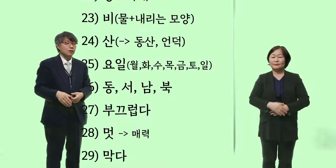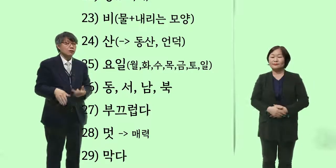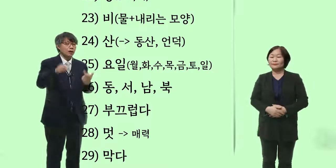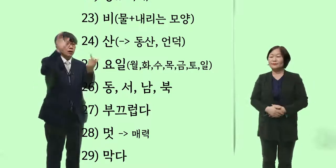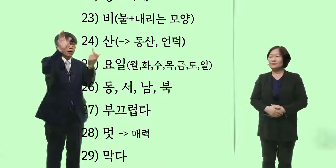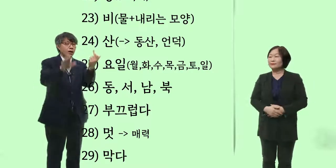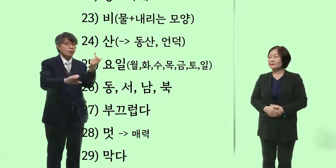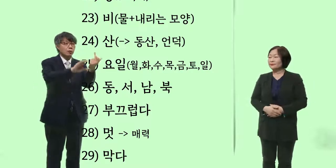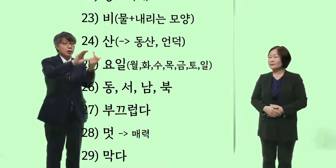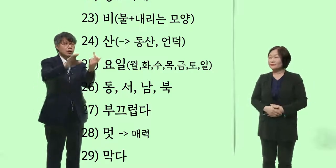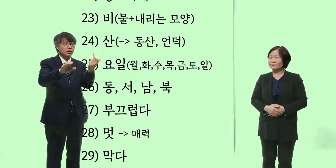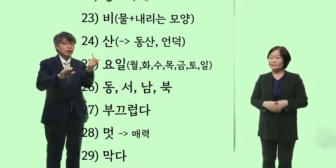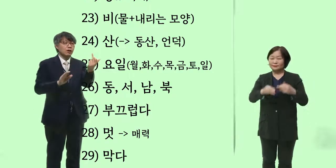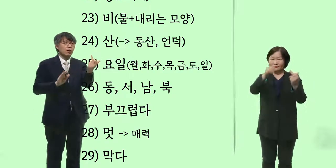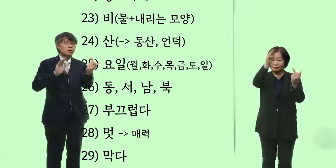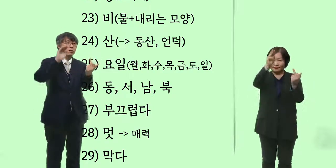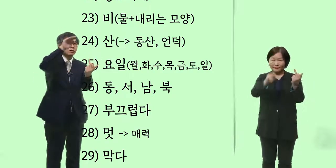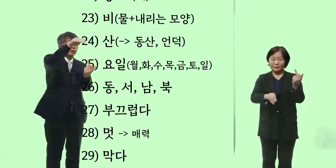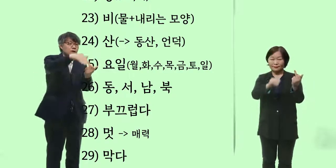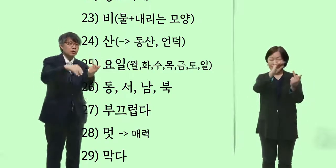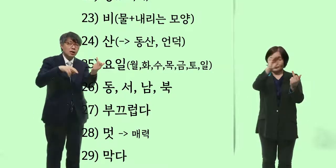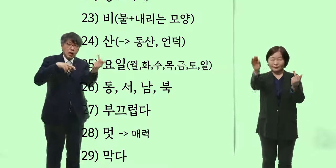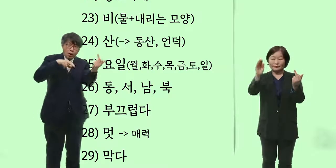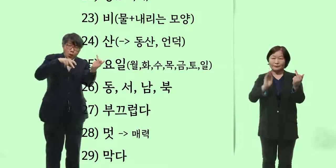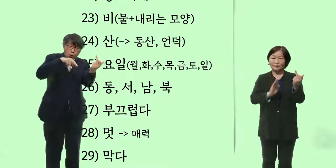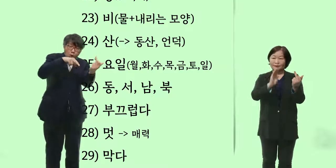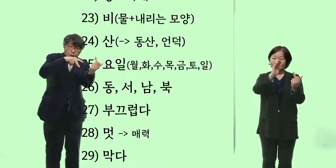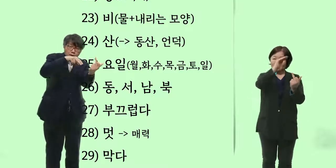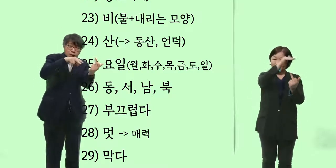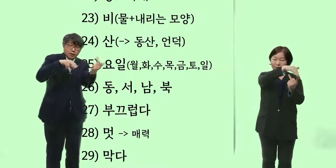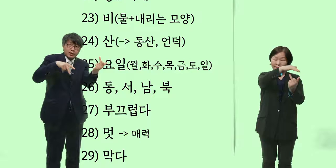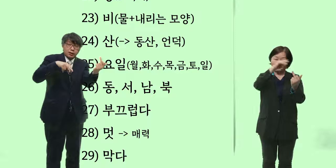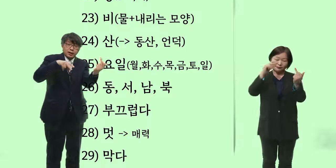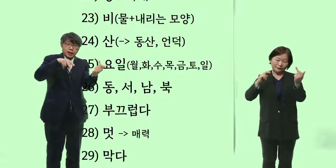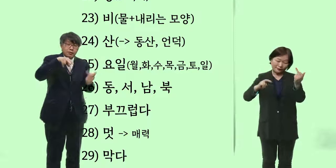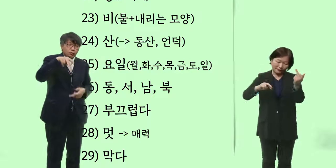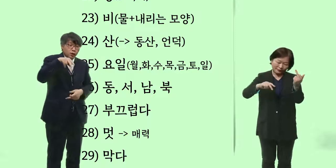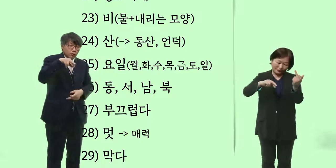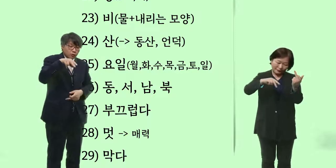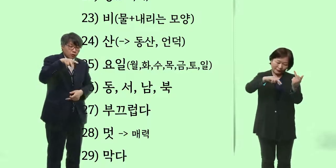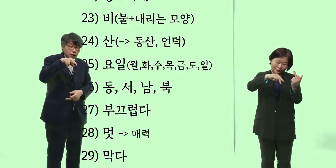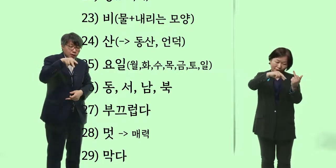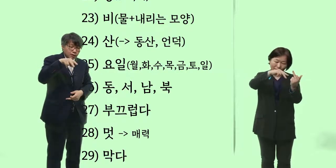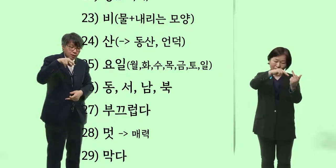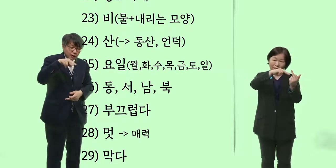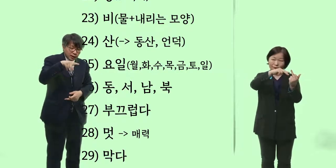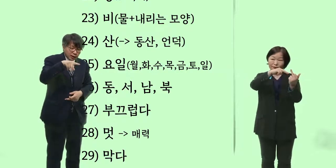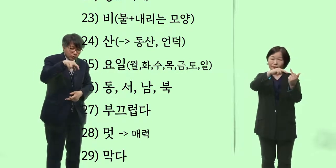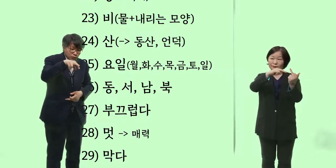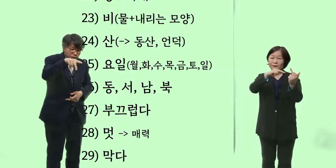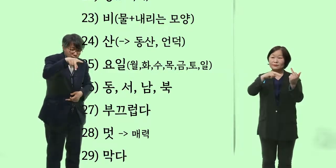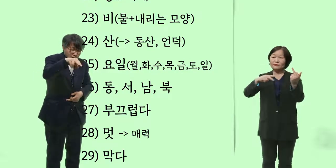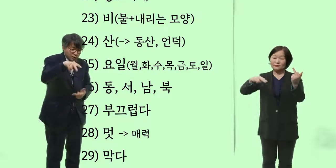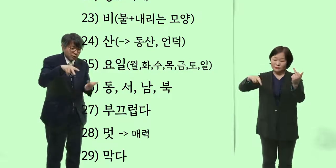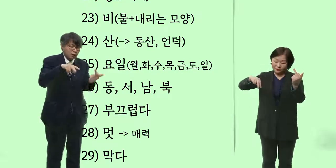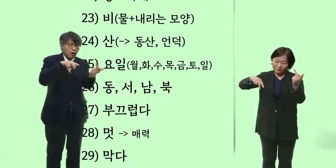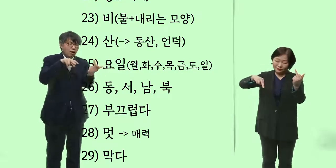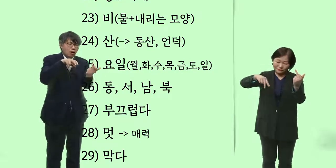자, 갈보리 언덕을 오르신. 자, 이게 수어로 걸어가는 거예요. 하나, 둘 이렇게 걸어가는데